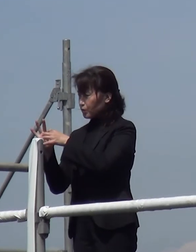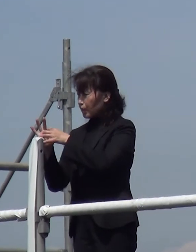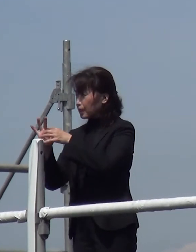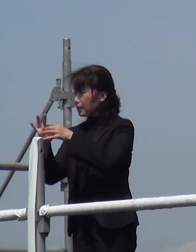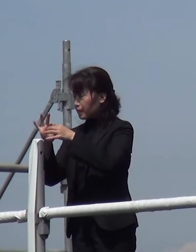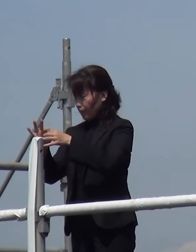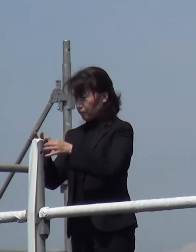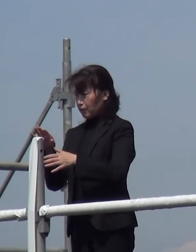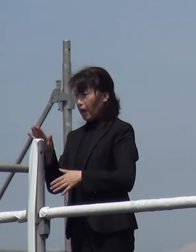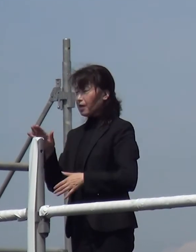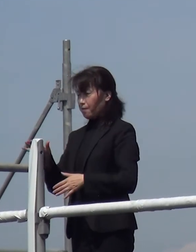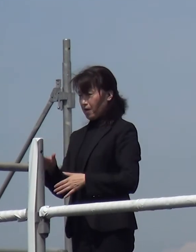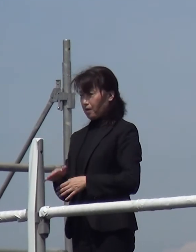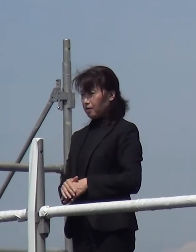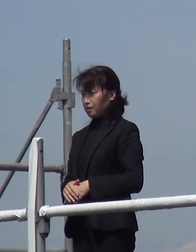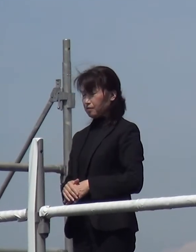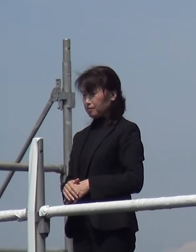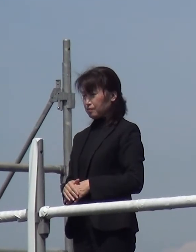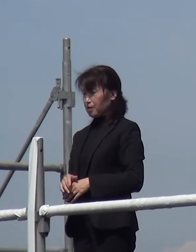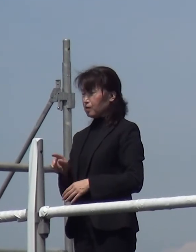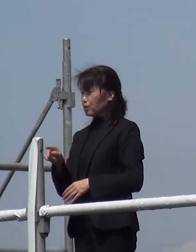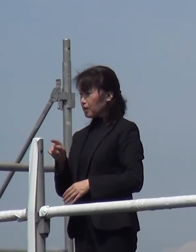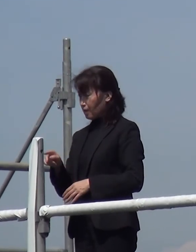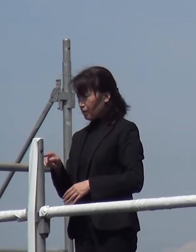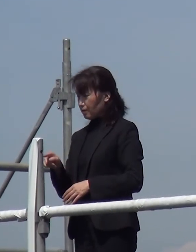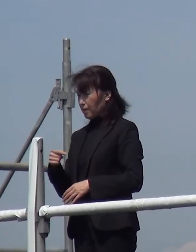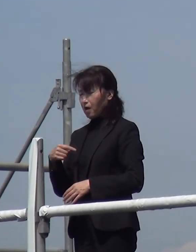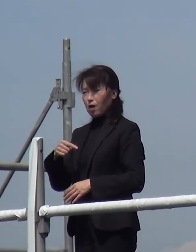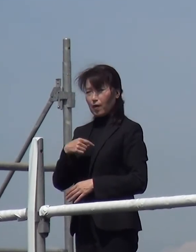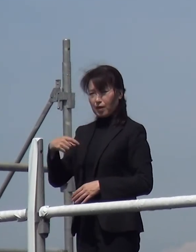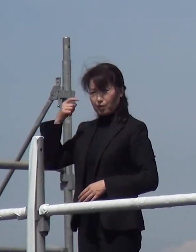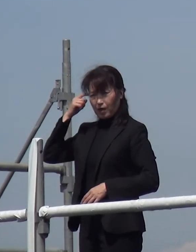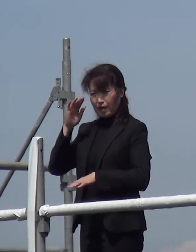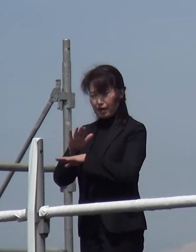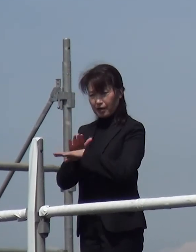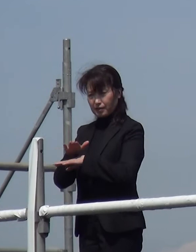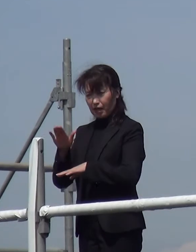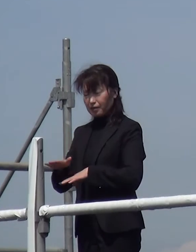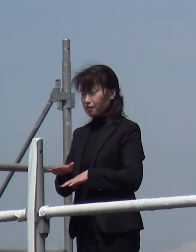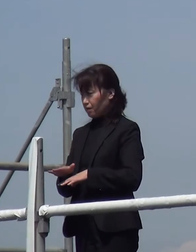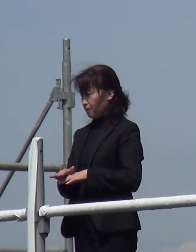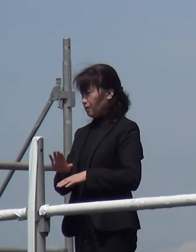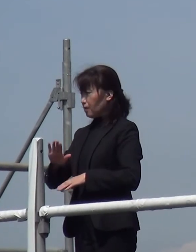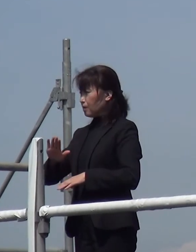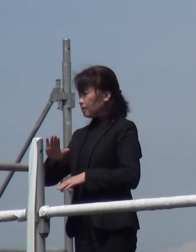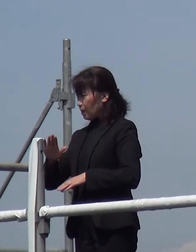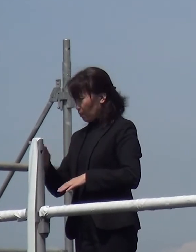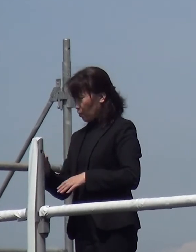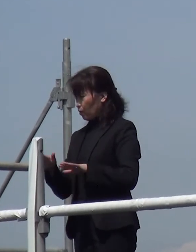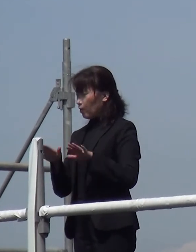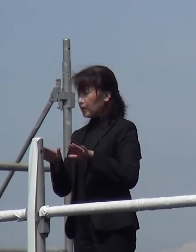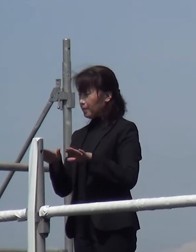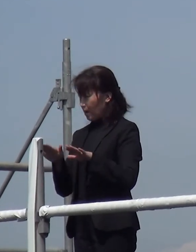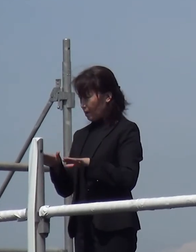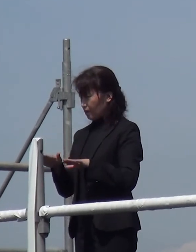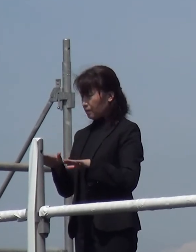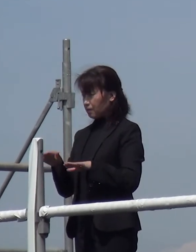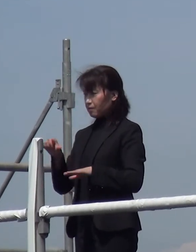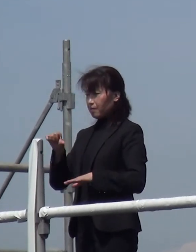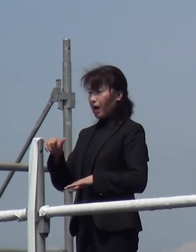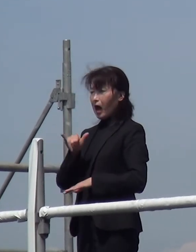が日本人に対する我々の考え方だった。ところが今ですね、安